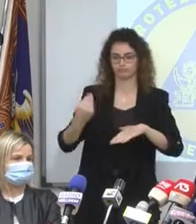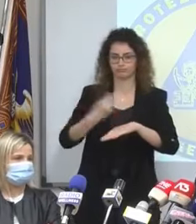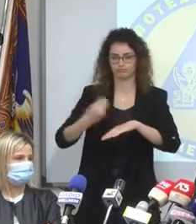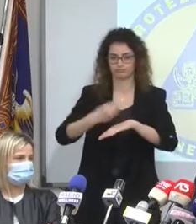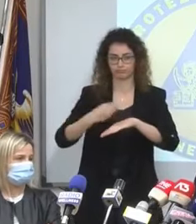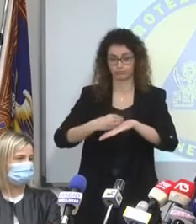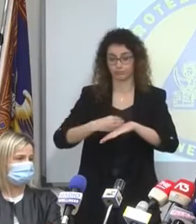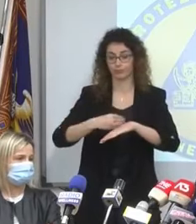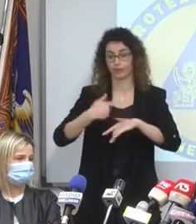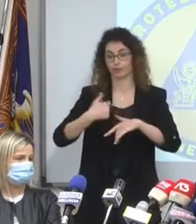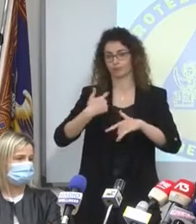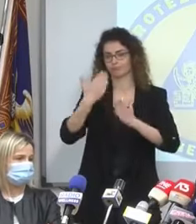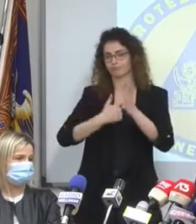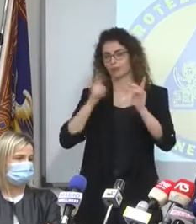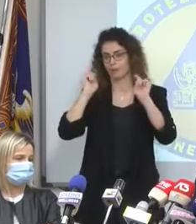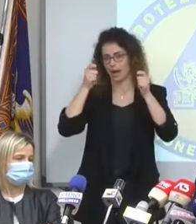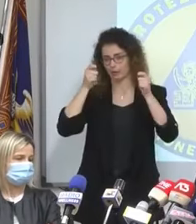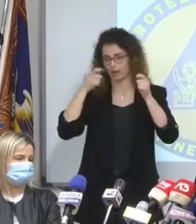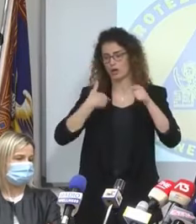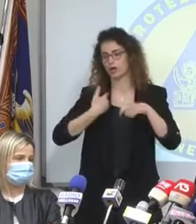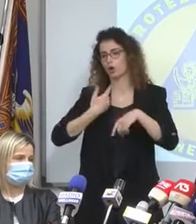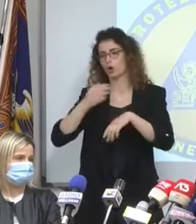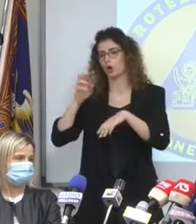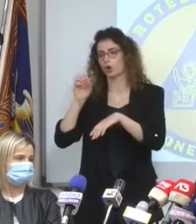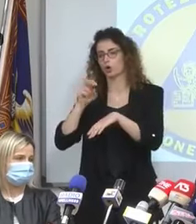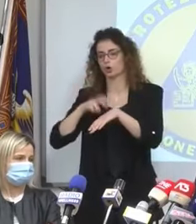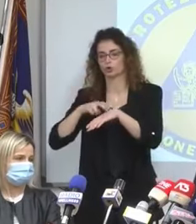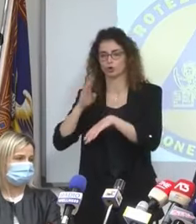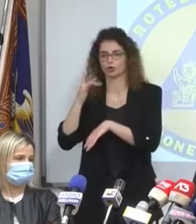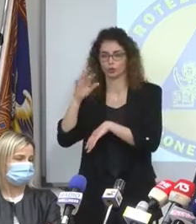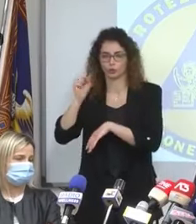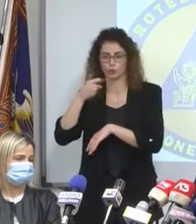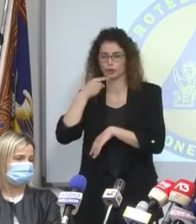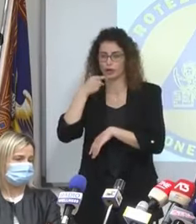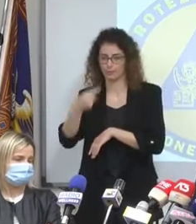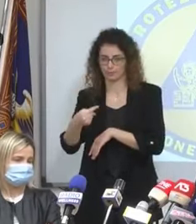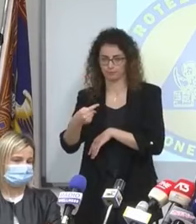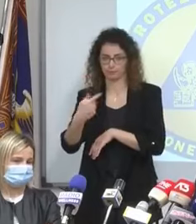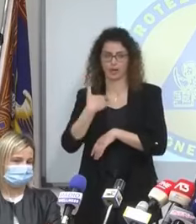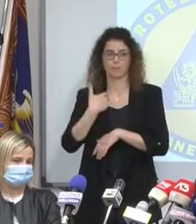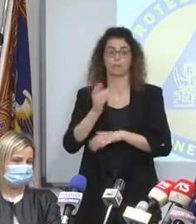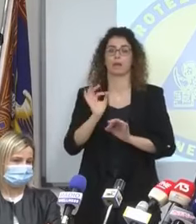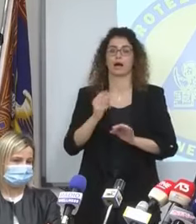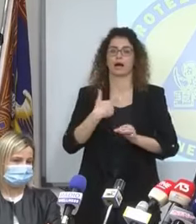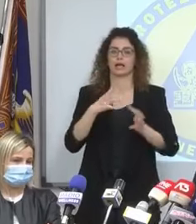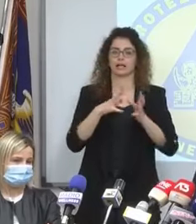su Padova, io ne ho parlato al dottor Fortuna, però vaccinazioni, amministratori e altro,